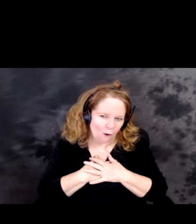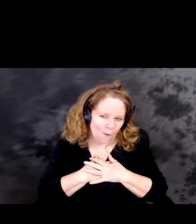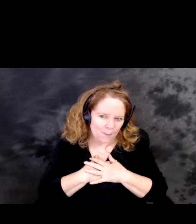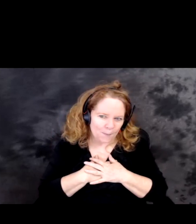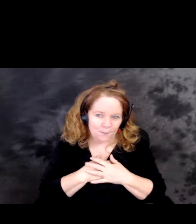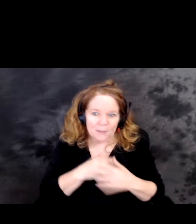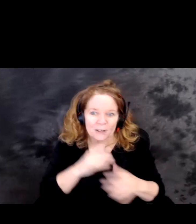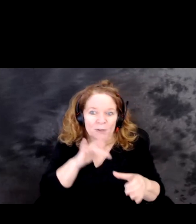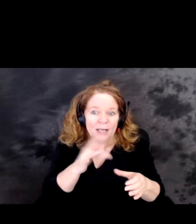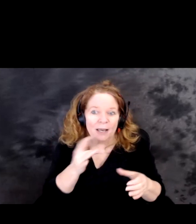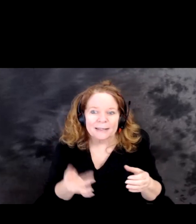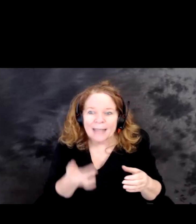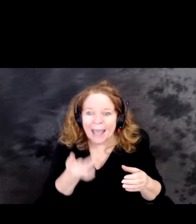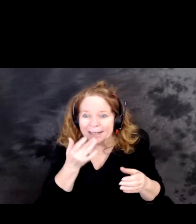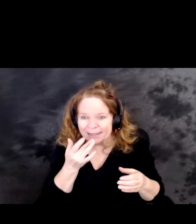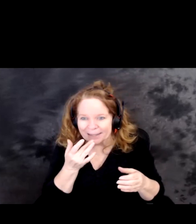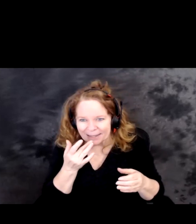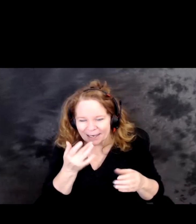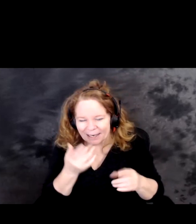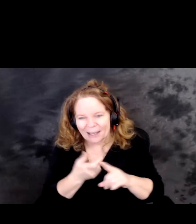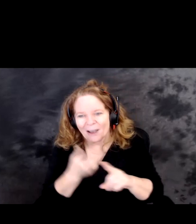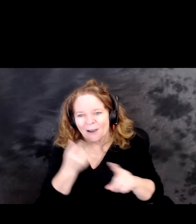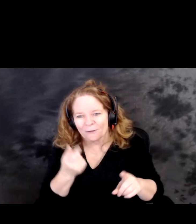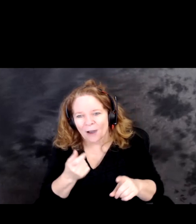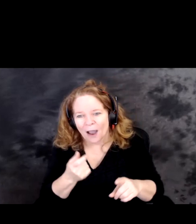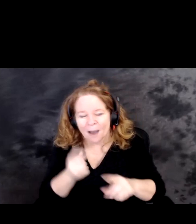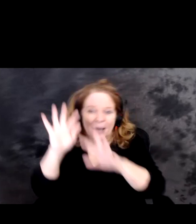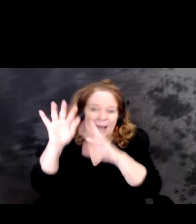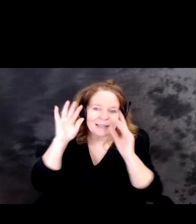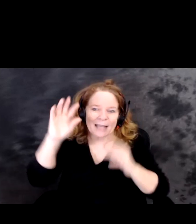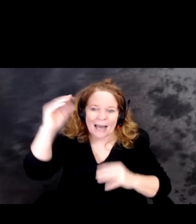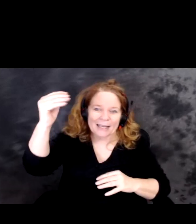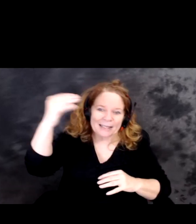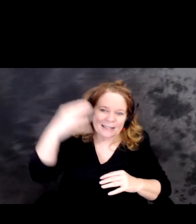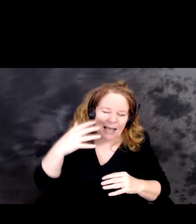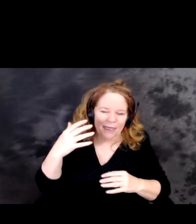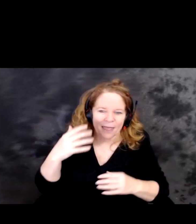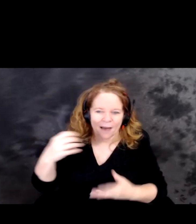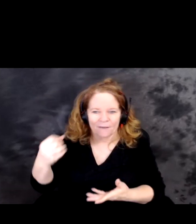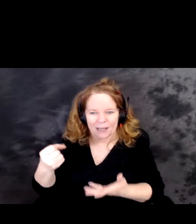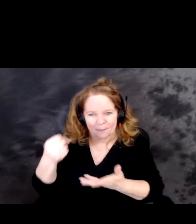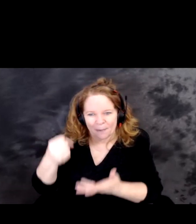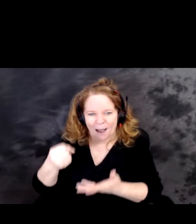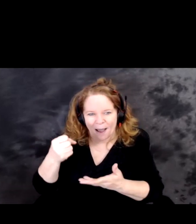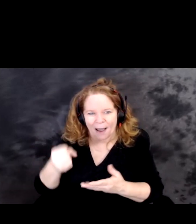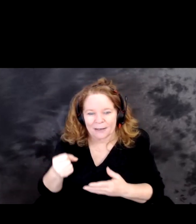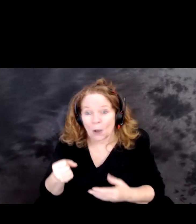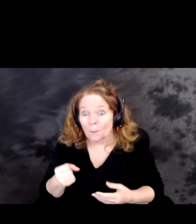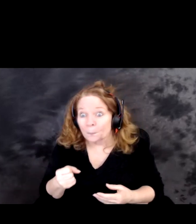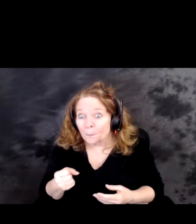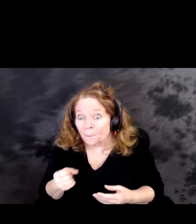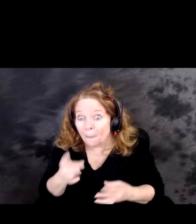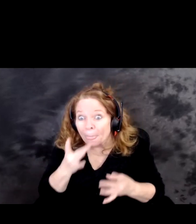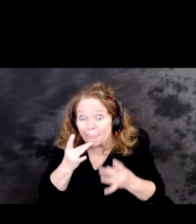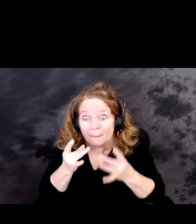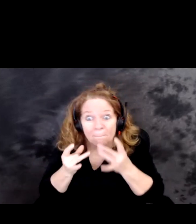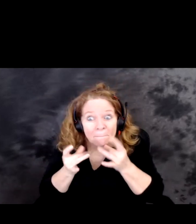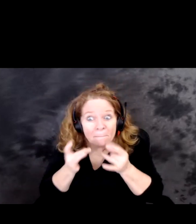Peggy. Ella probó la miel del tarro de miel de la abeja Sunny Sun Loving Bee.